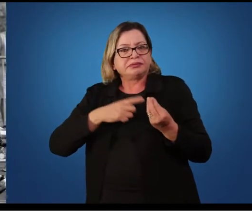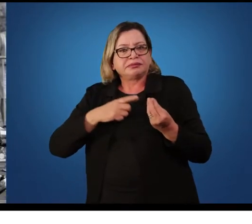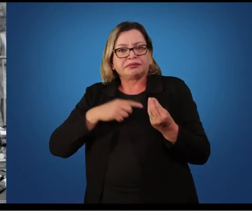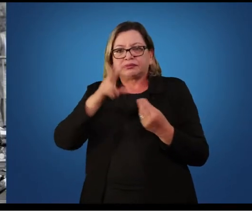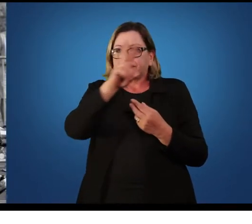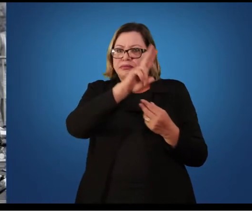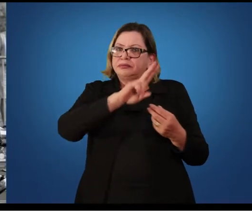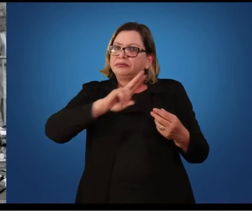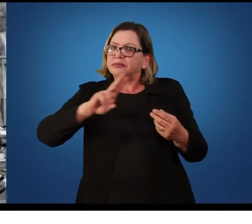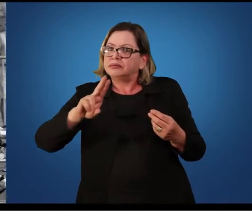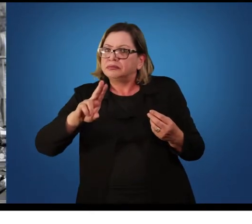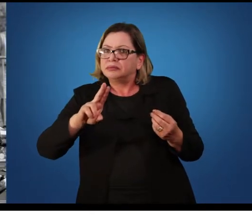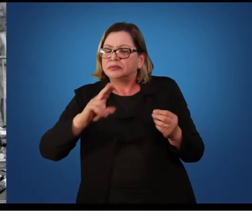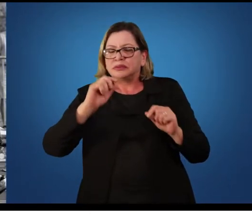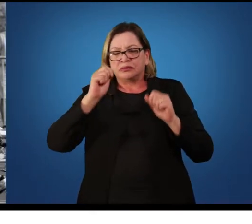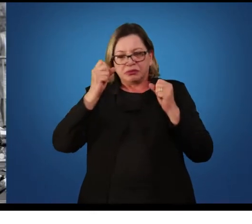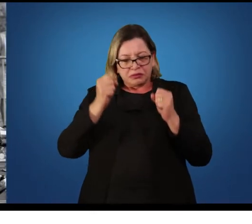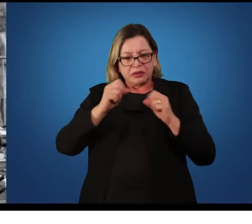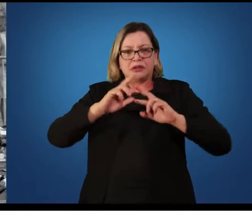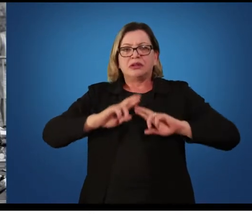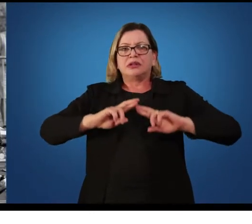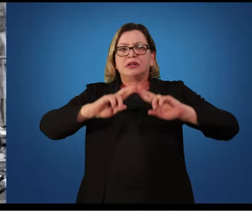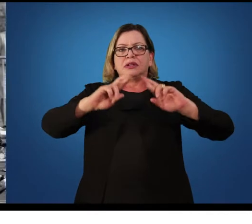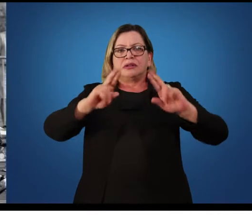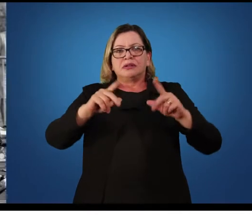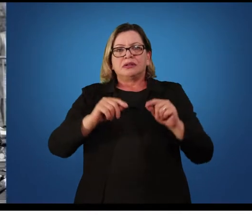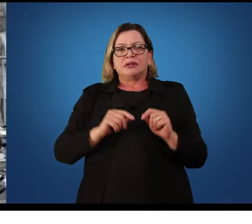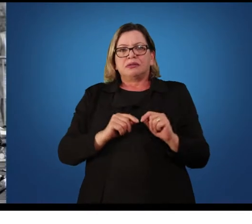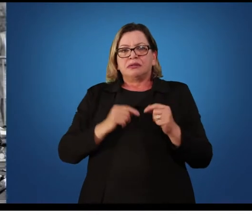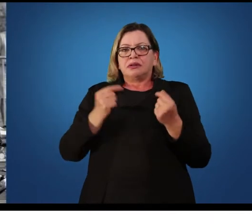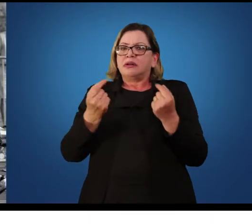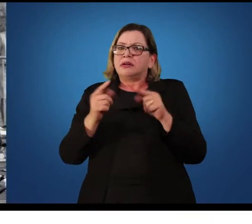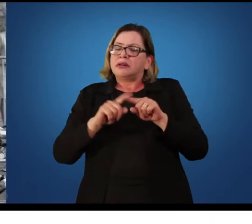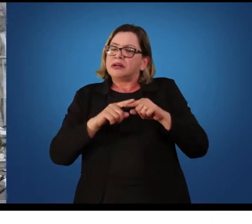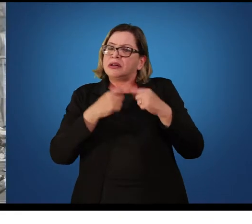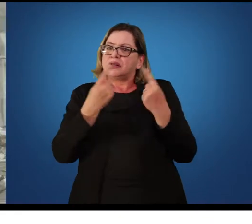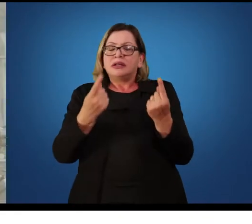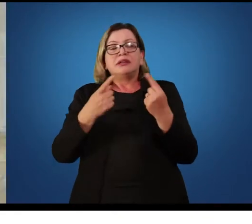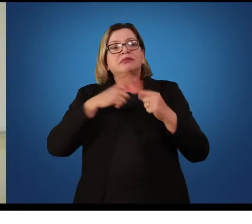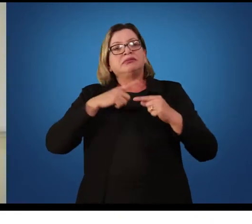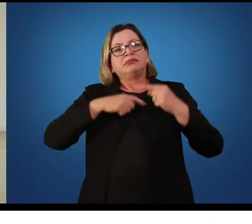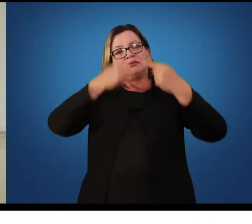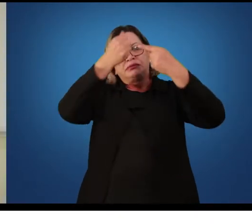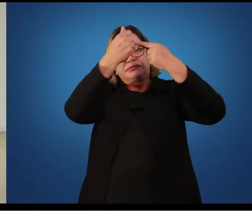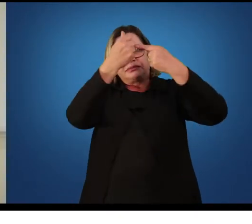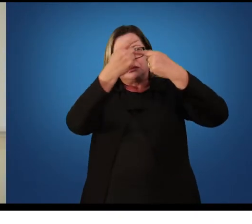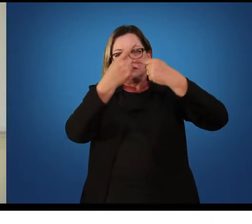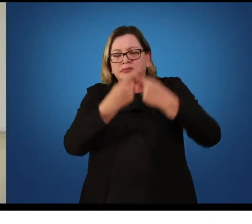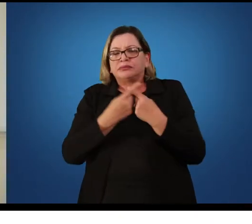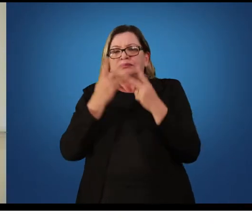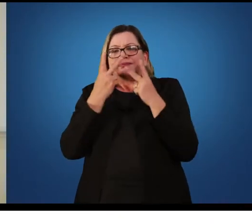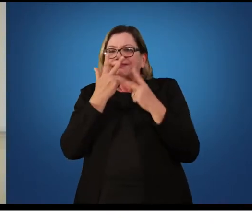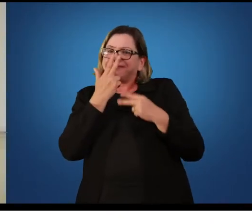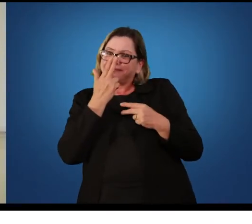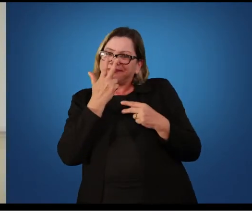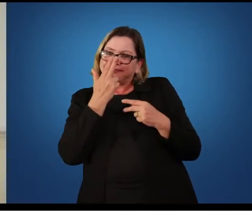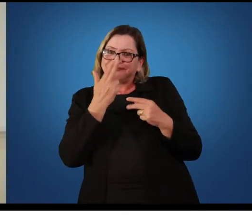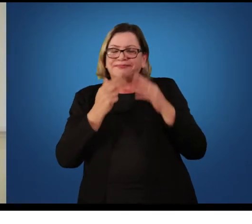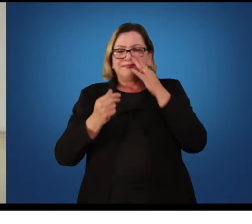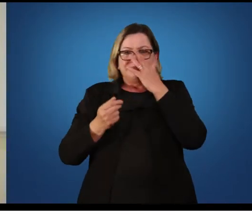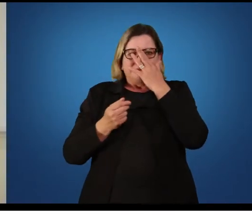nomes, tenham nomenclaturas diferenciadas, eles possuem características muito semelhantes.